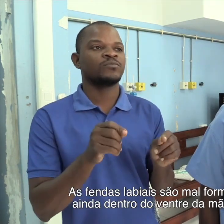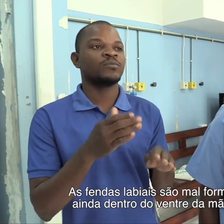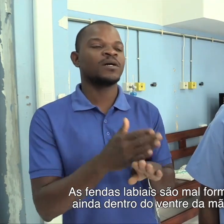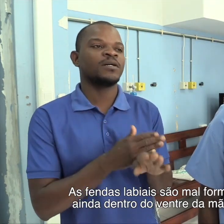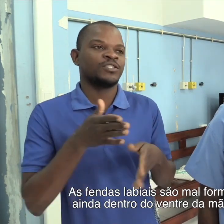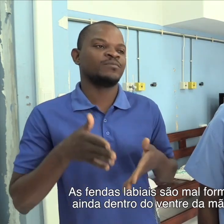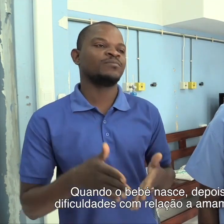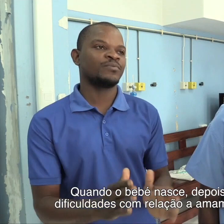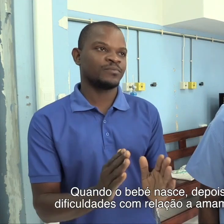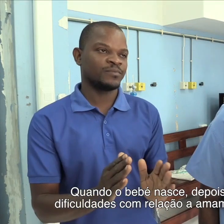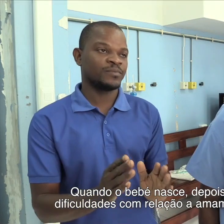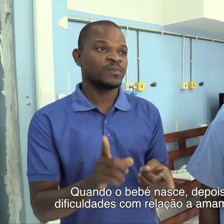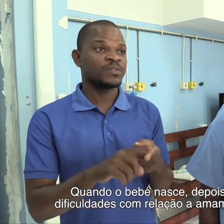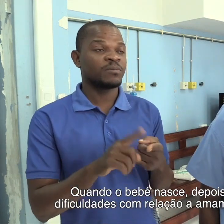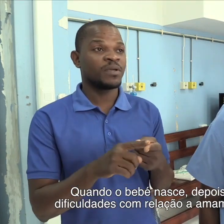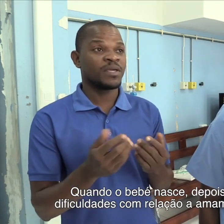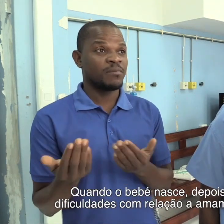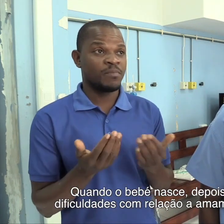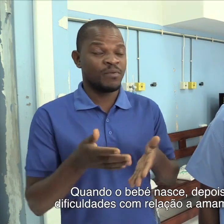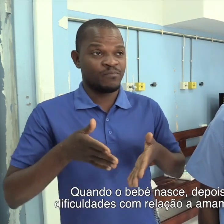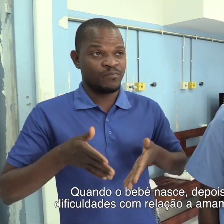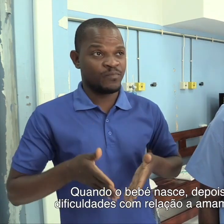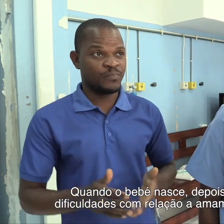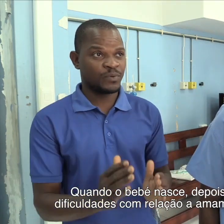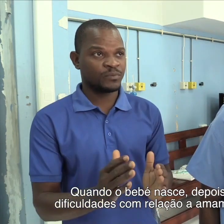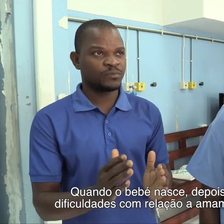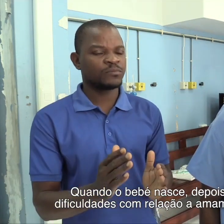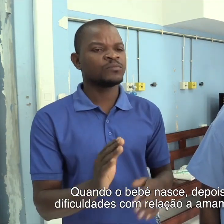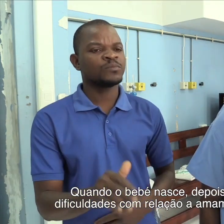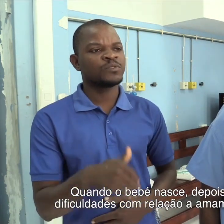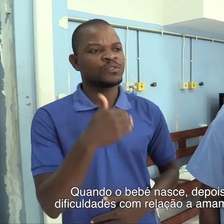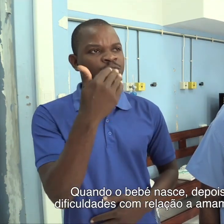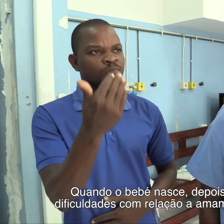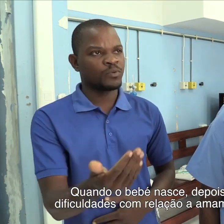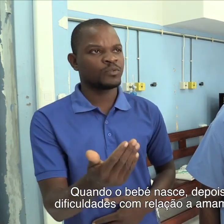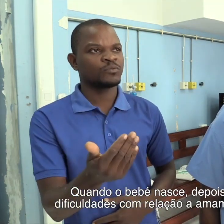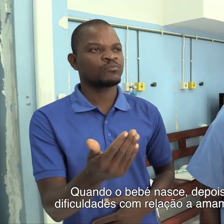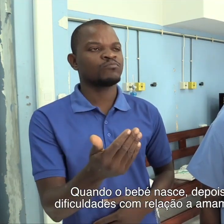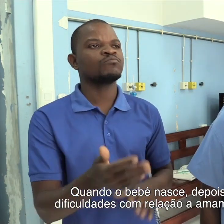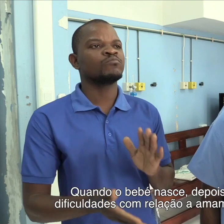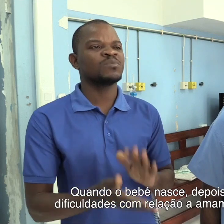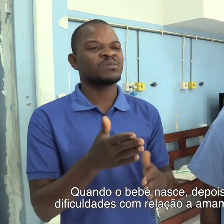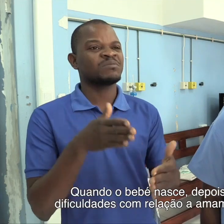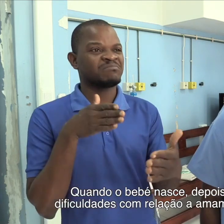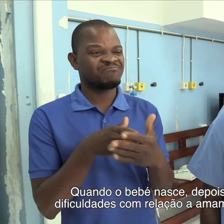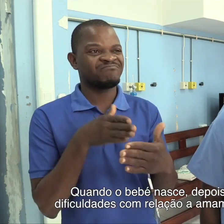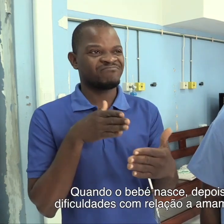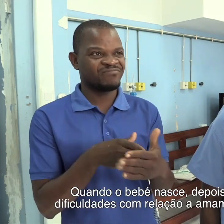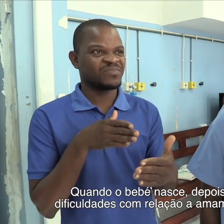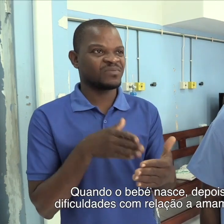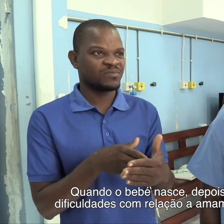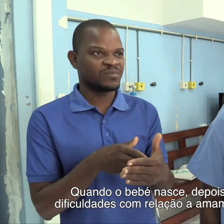nascer. E quando o bebê nasce, depois passa a ter muitas dificuldades